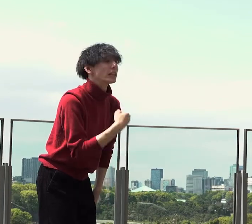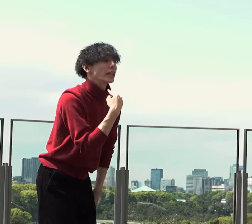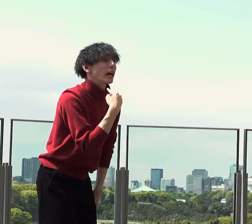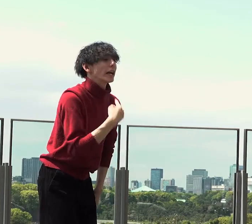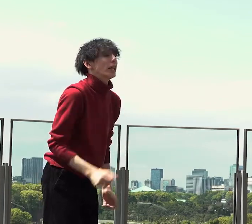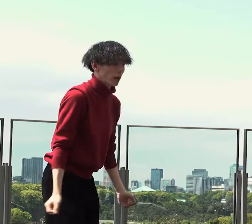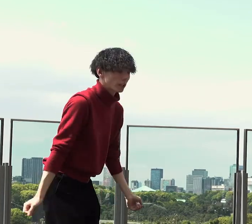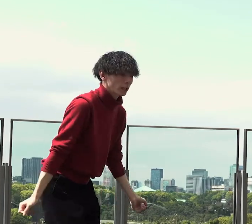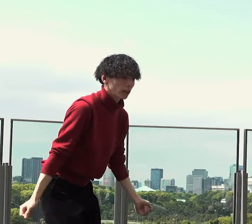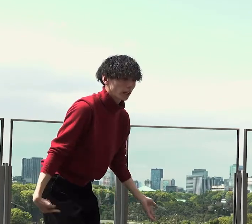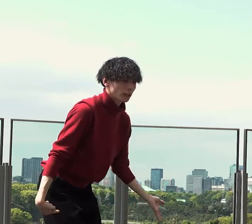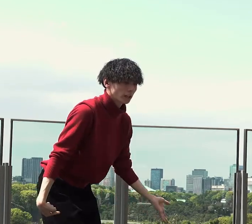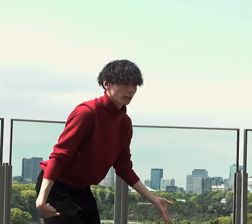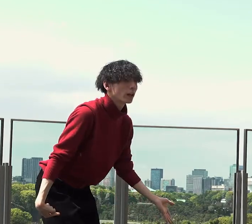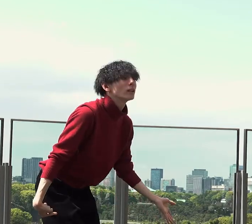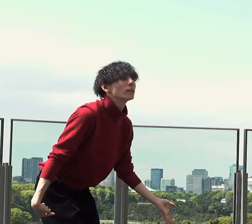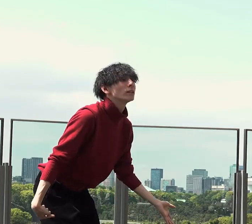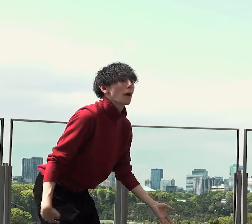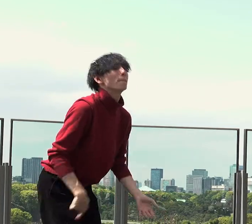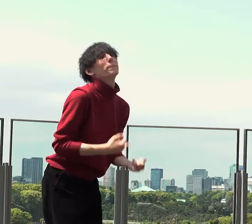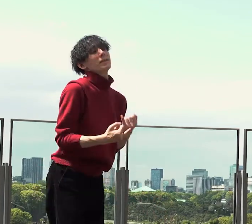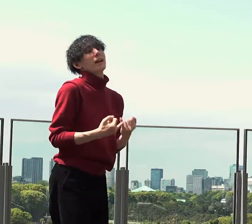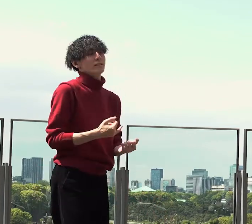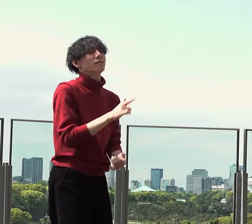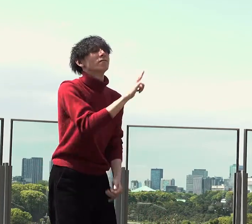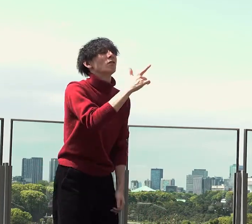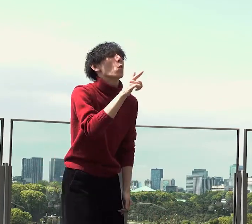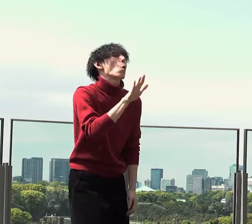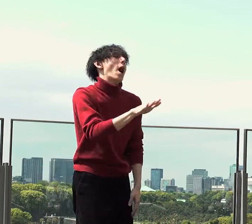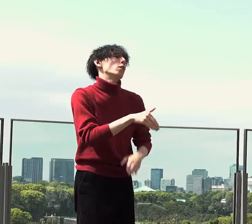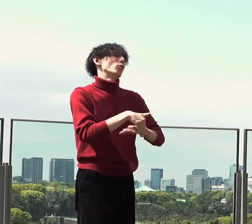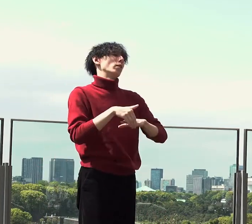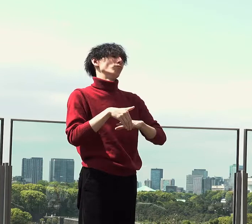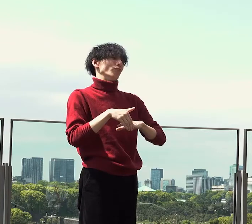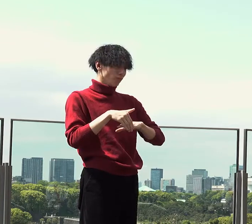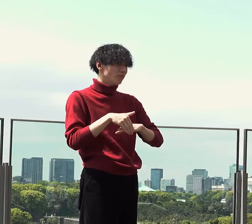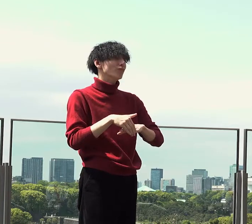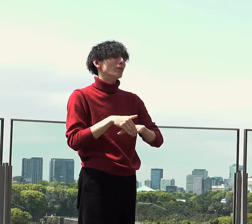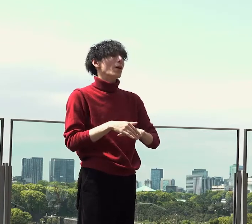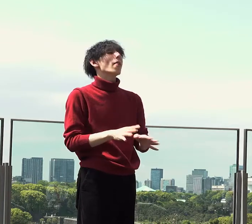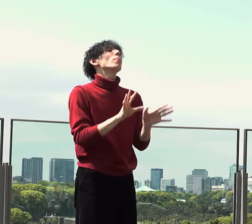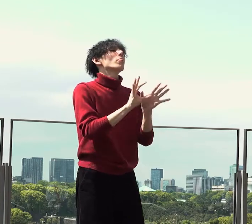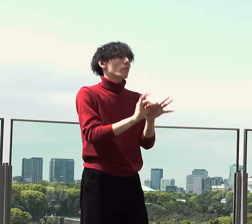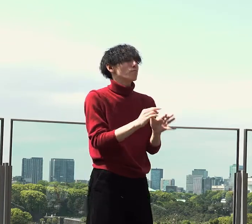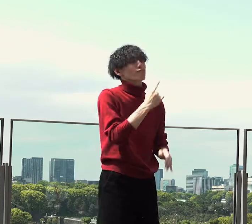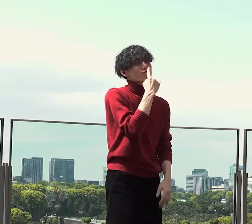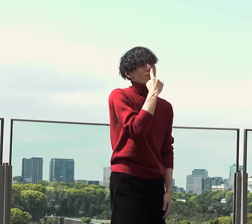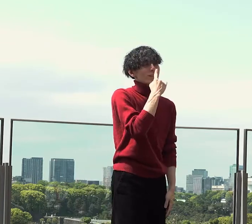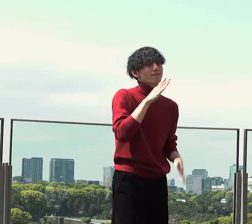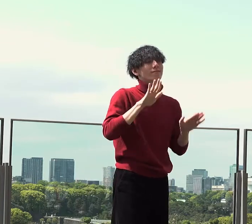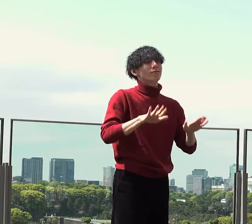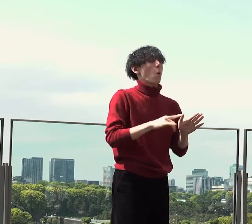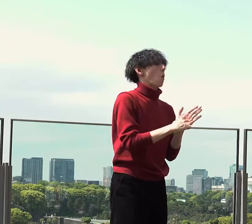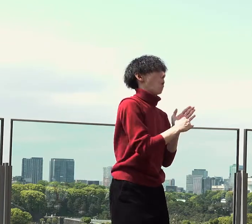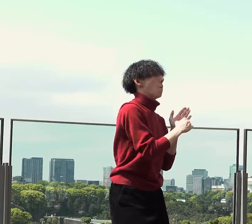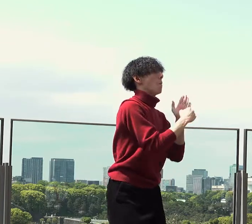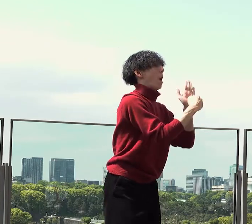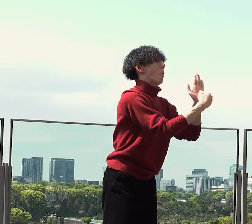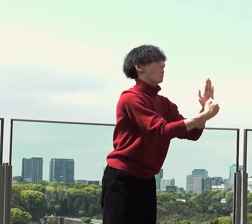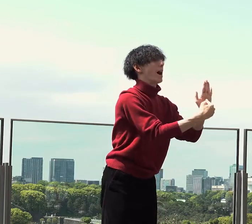というこの音でこんな風に動いてみてもいいです。いろんな動きあると思うんです。なので僕が